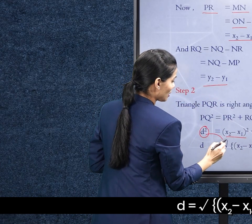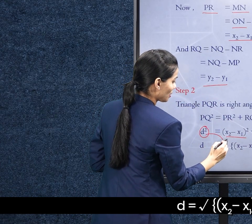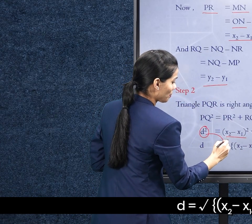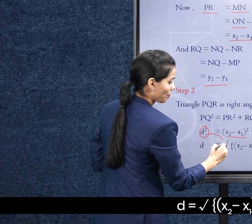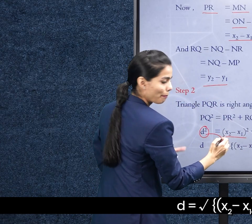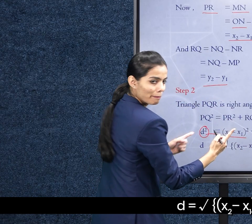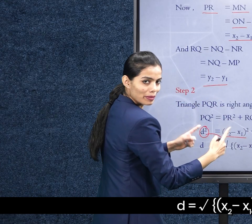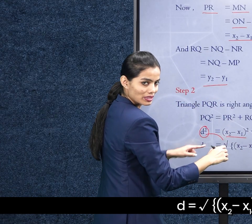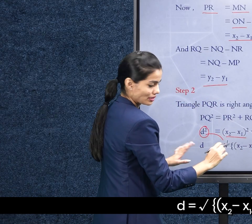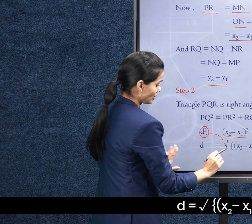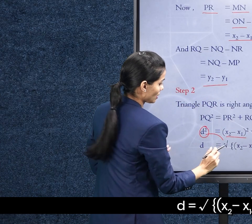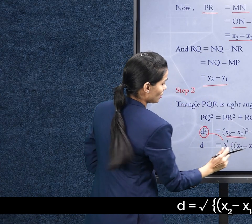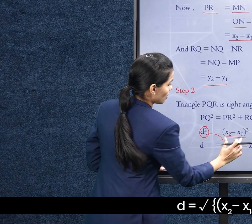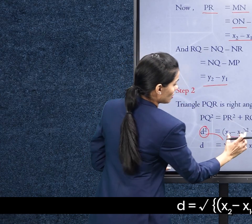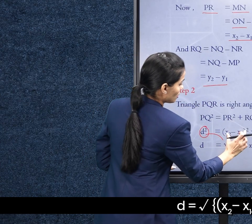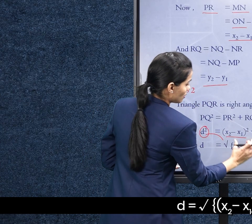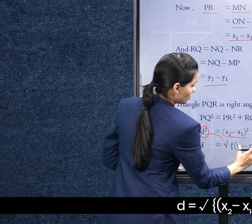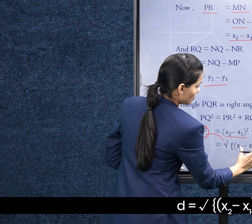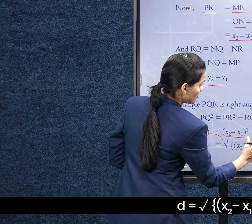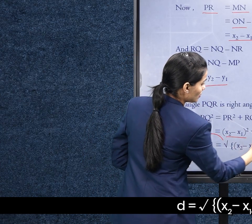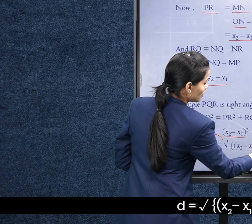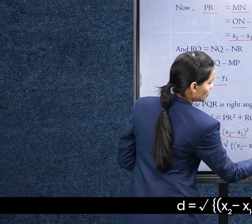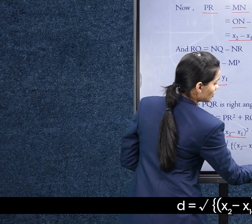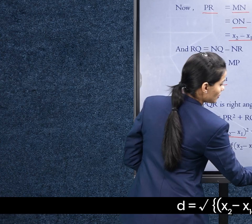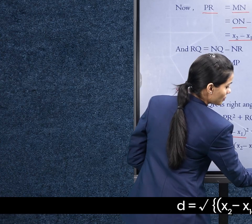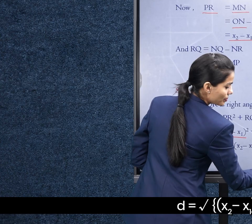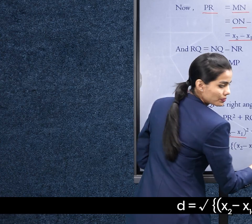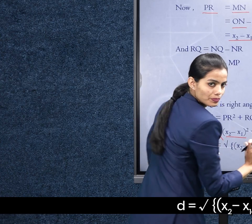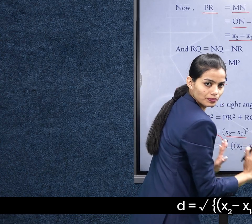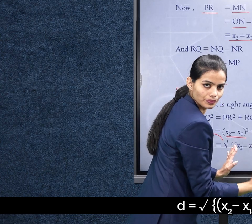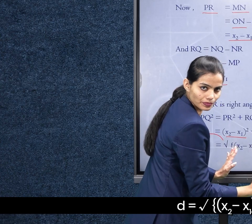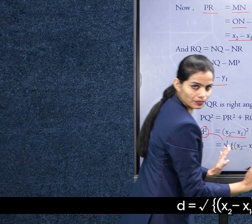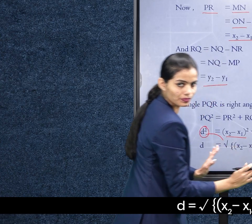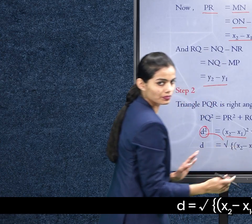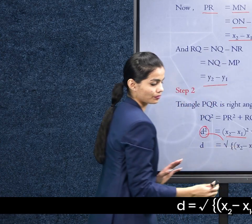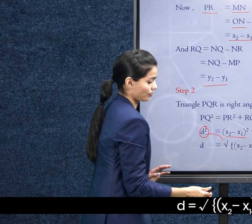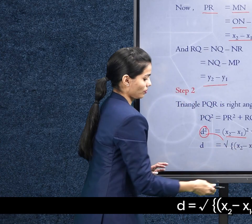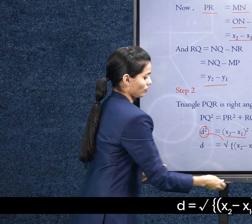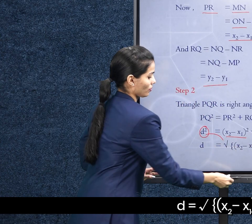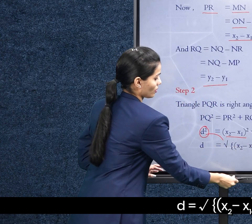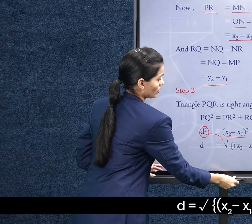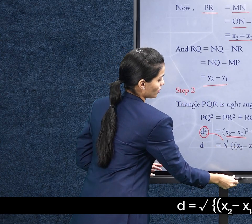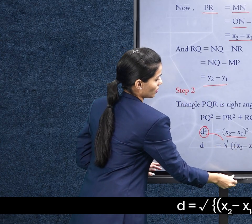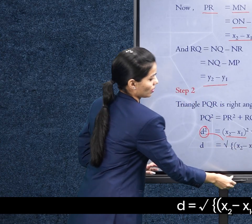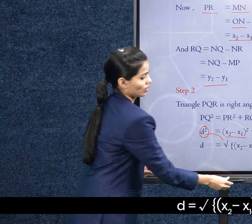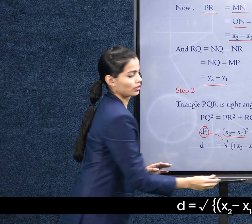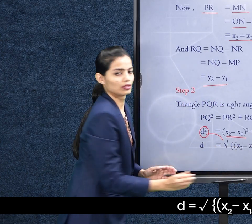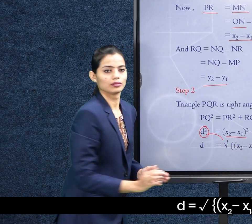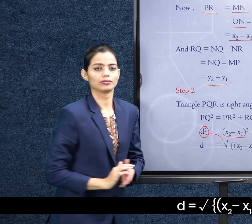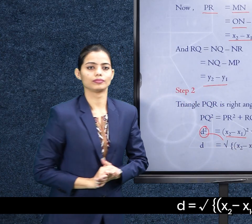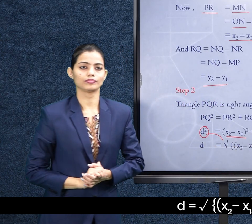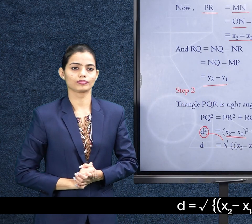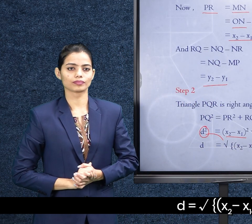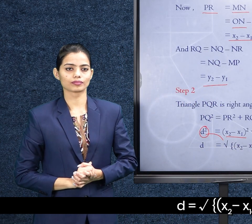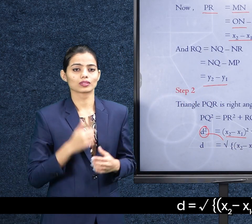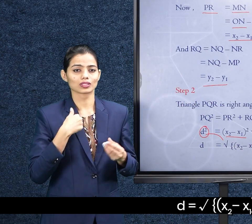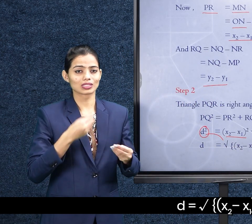வட்டடைப்புக்குறிக்குள் எக்ஸ் கீழிலக்கு 2 கழித்தல் எக்ஸ் கீழிலக்கு 1 மேலிலக்கு 2 கூட்டல்